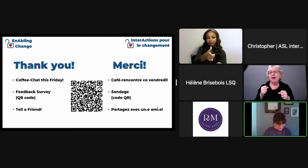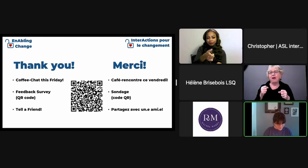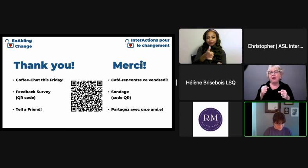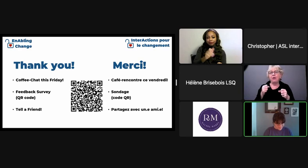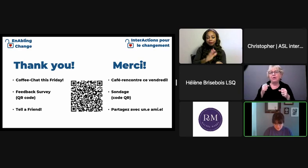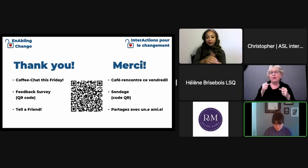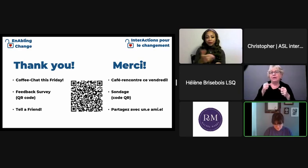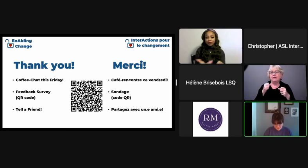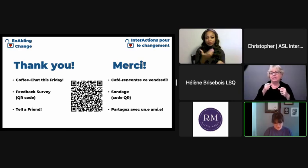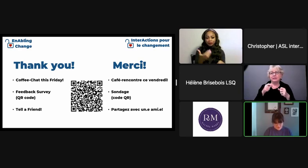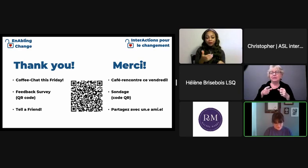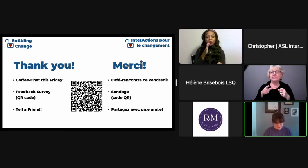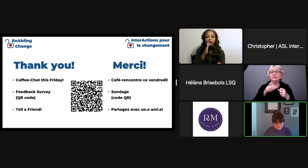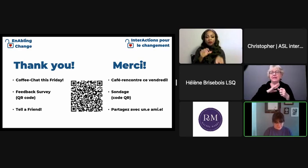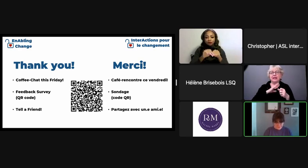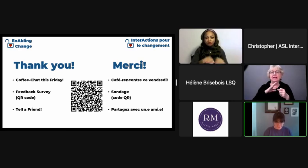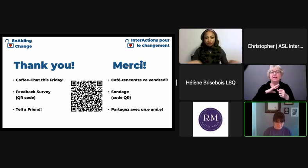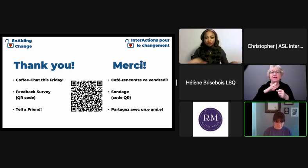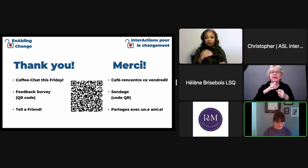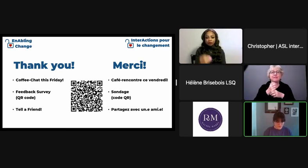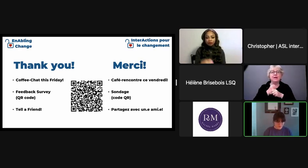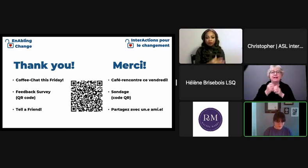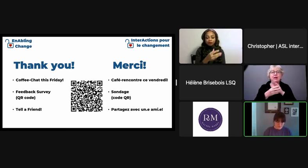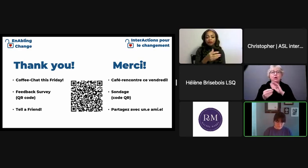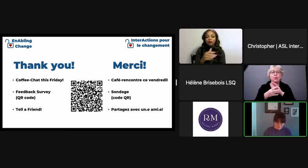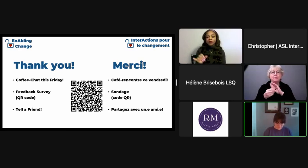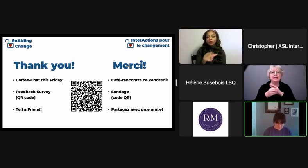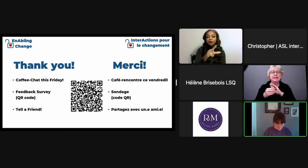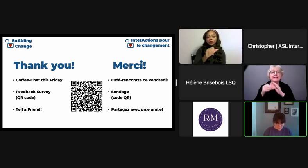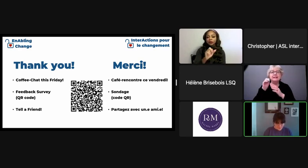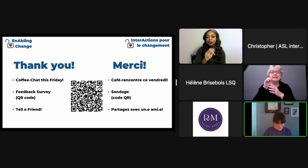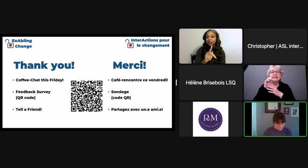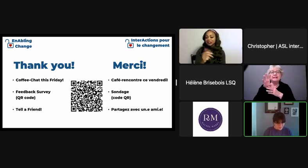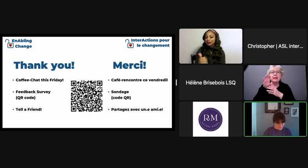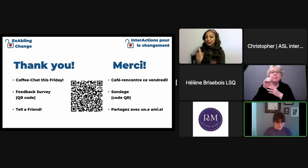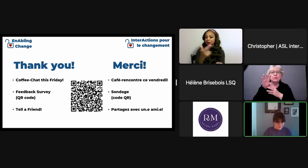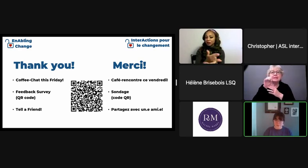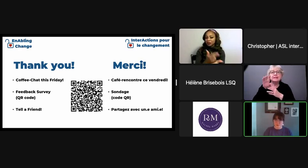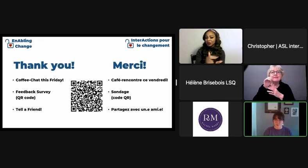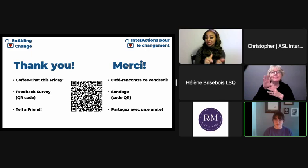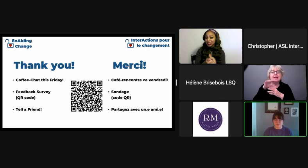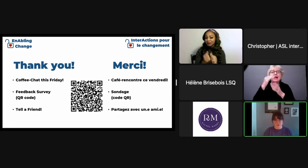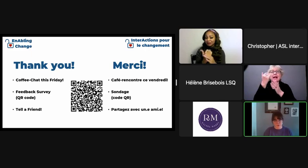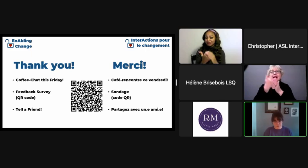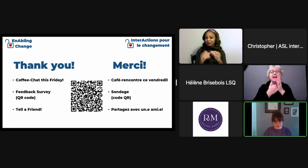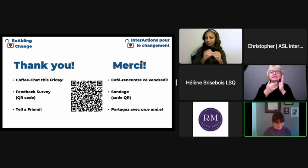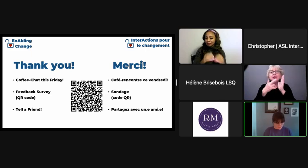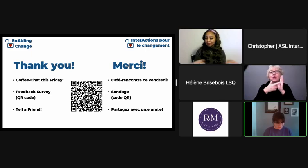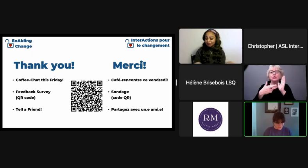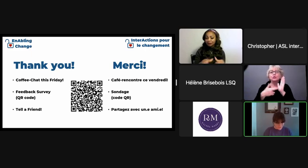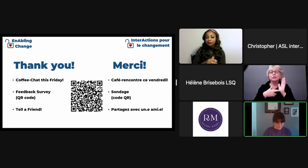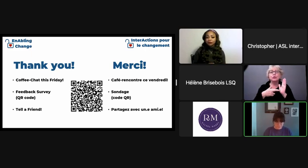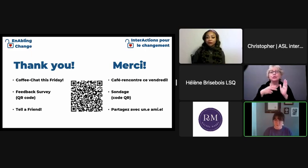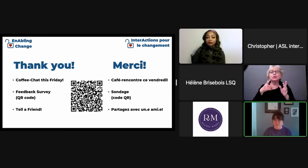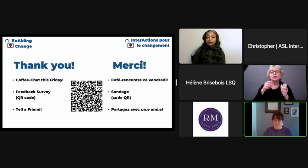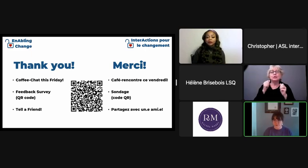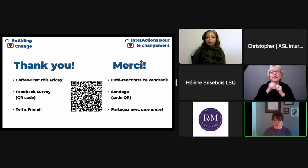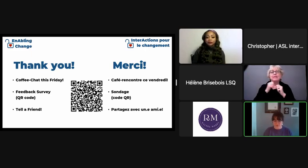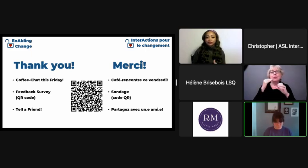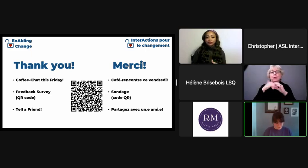sachez que vous allez recevoir des copies des diapositives des listes de ressources par le biais de courriel